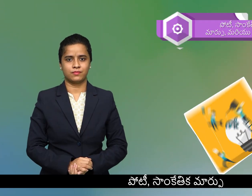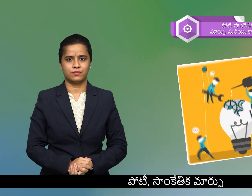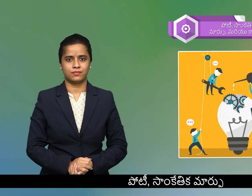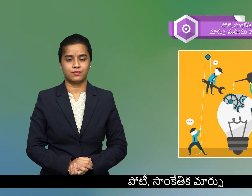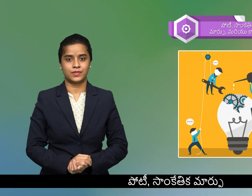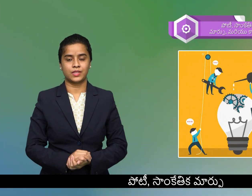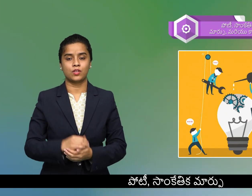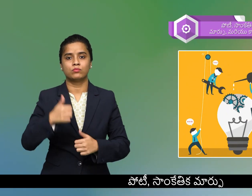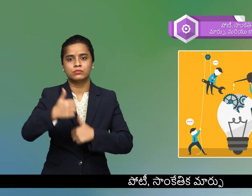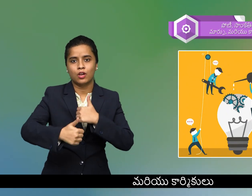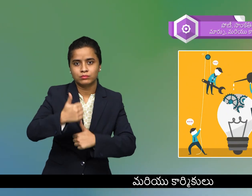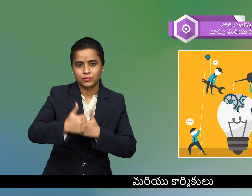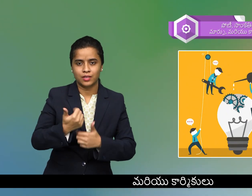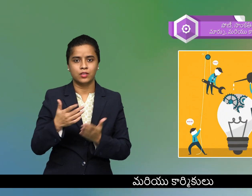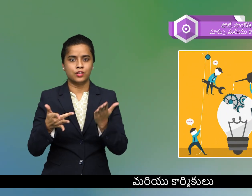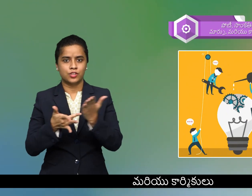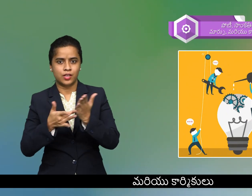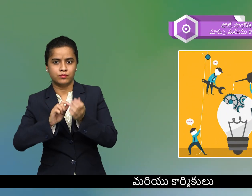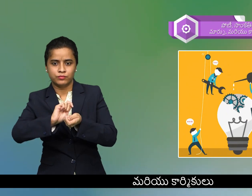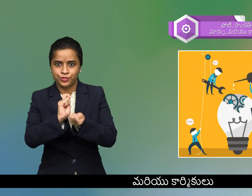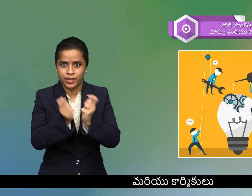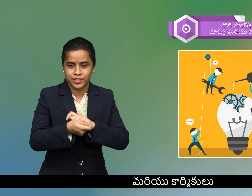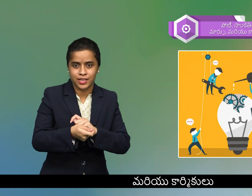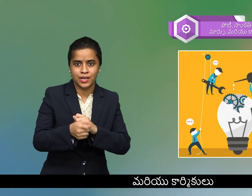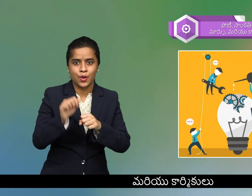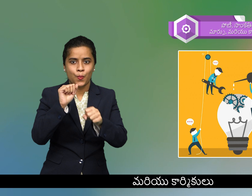పోటీ, సాంకేతిక మార్పు మరియు కార్మికులు.